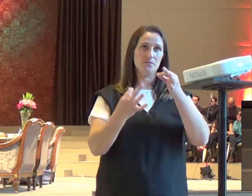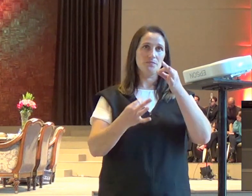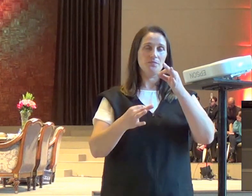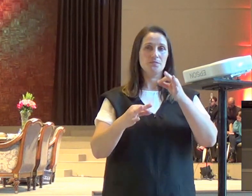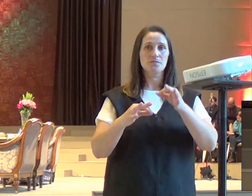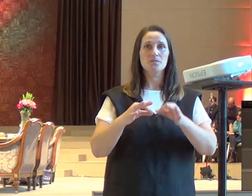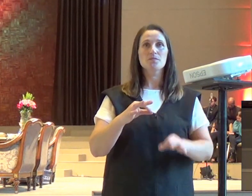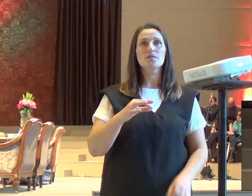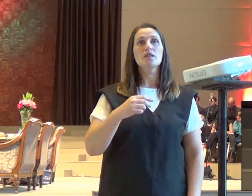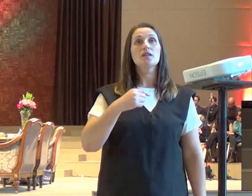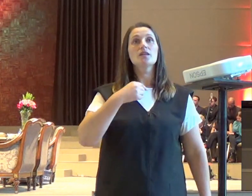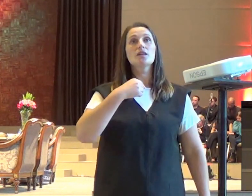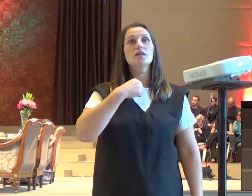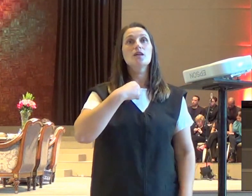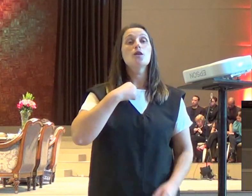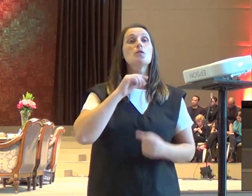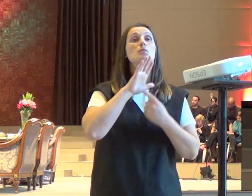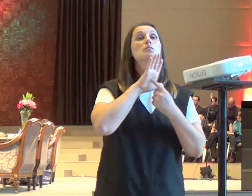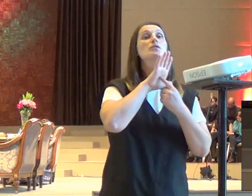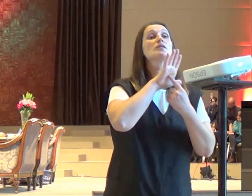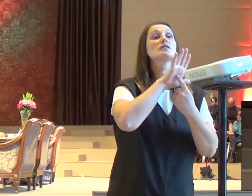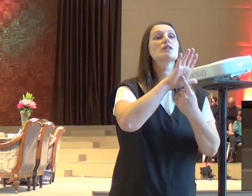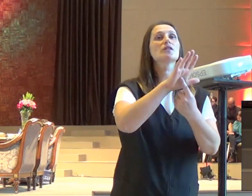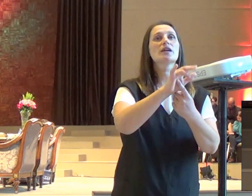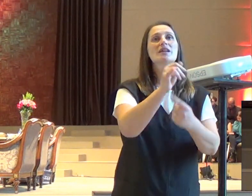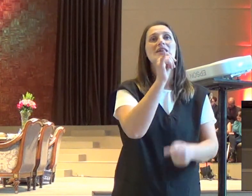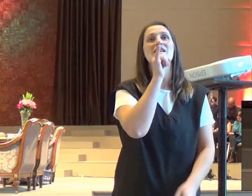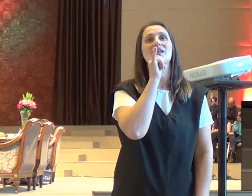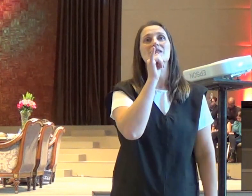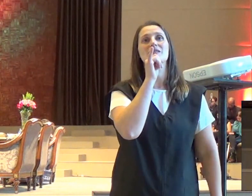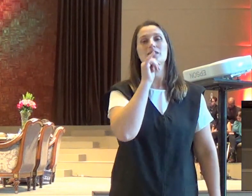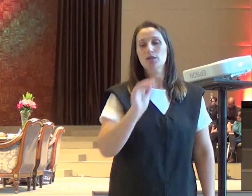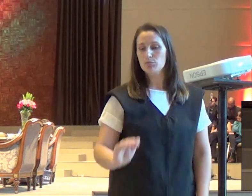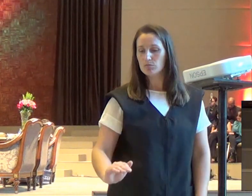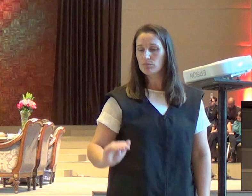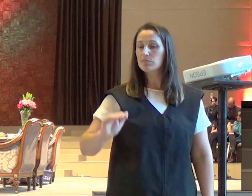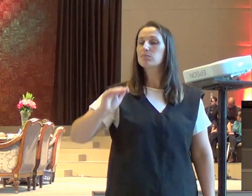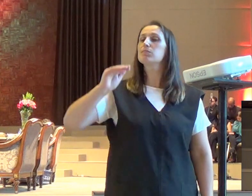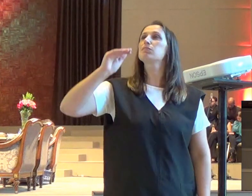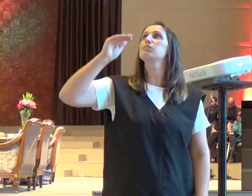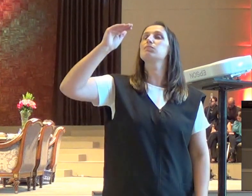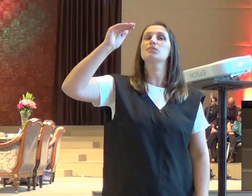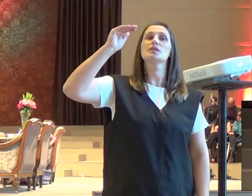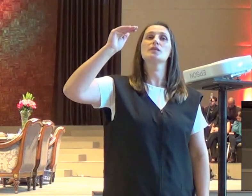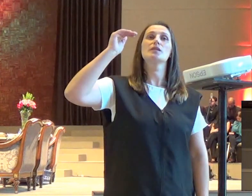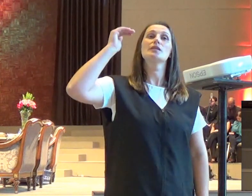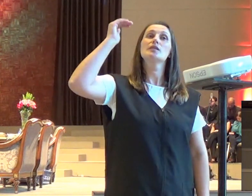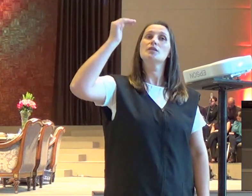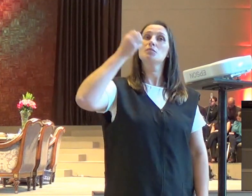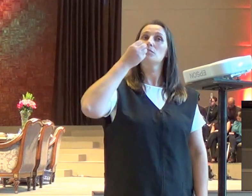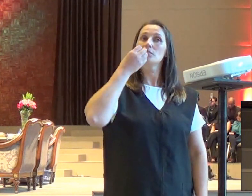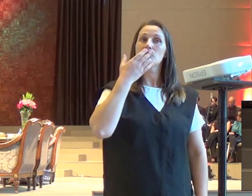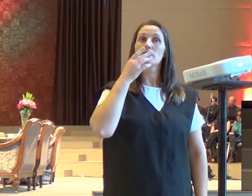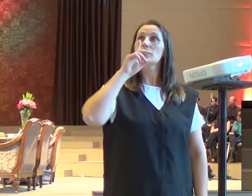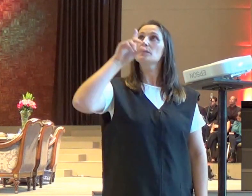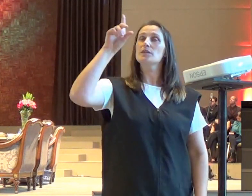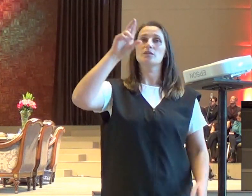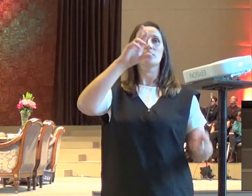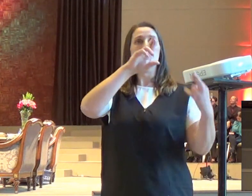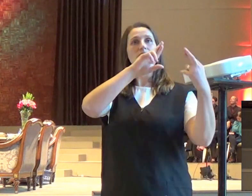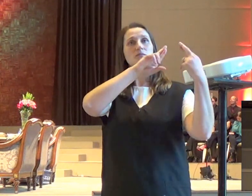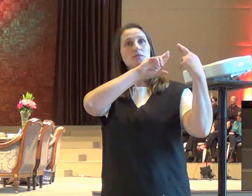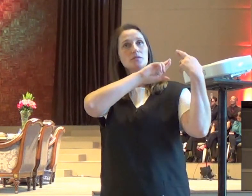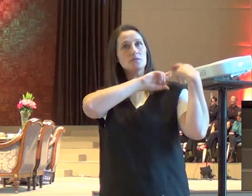e a gente está dando referenciais para a vida Deus nos deu uma missão tremenda de